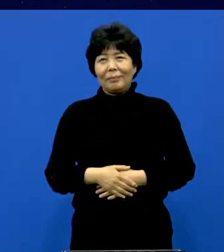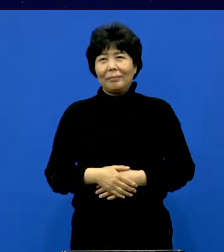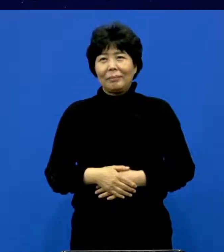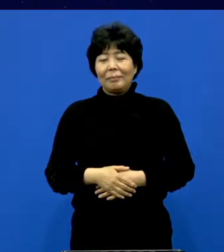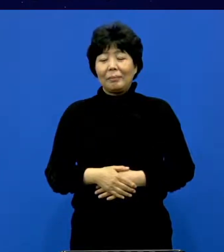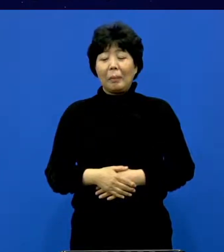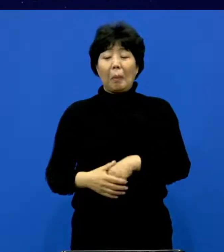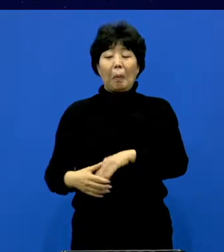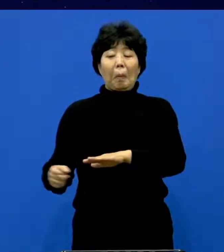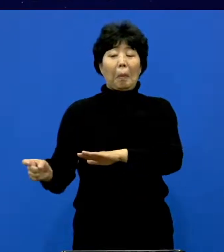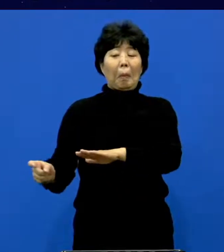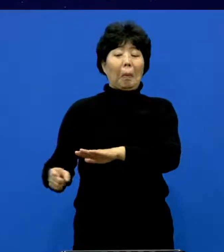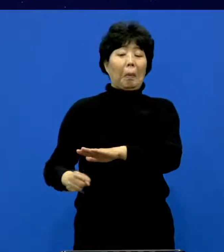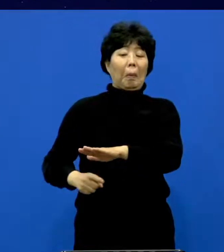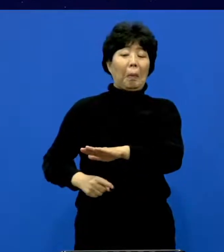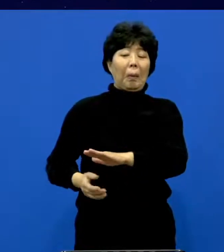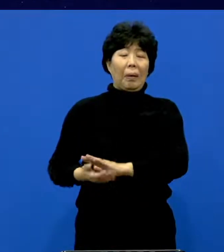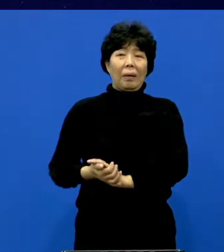또 교통 위반하고,